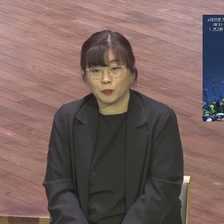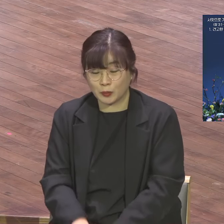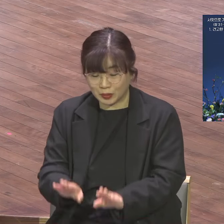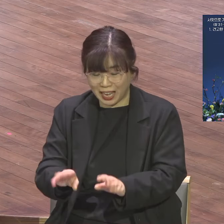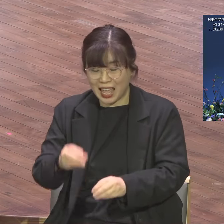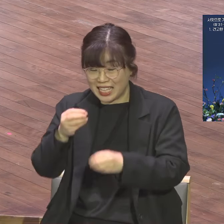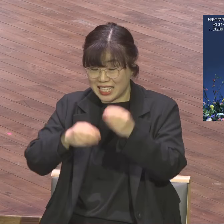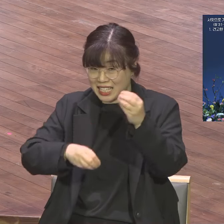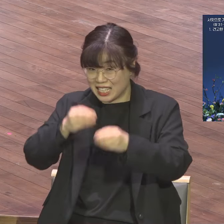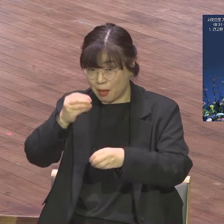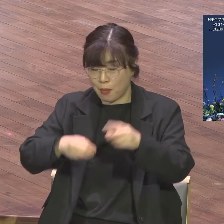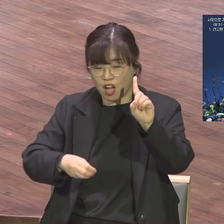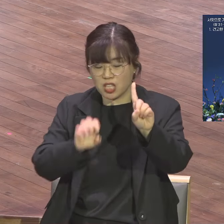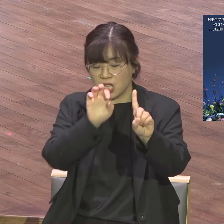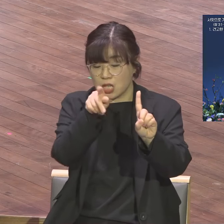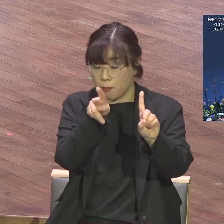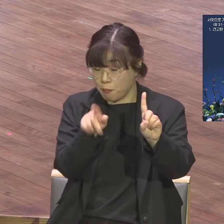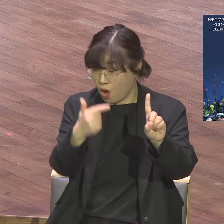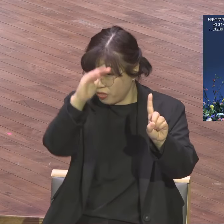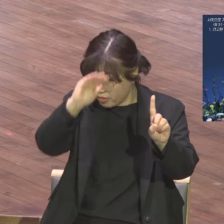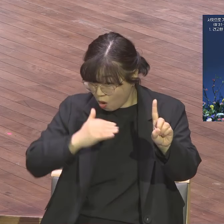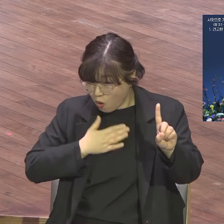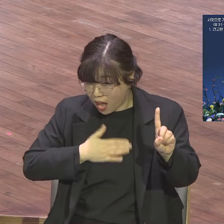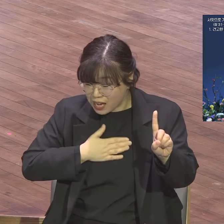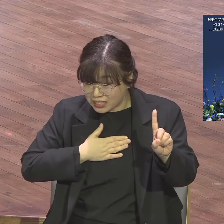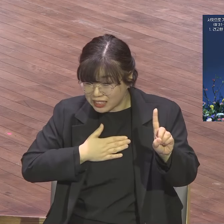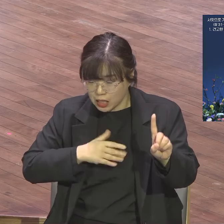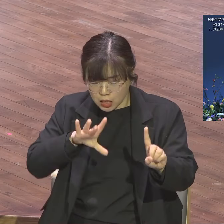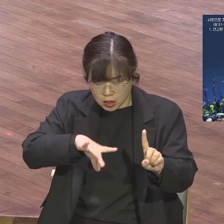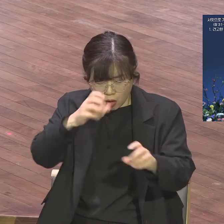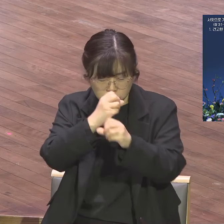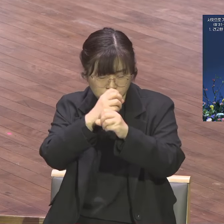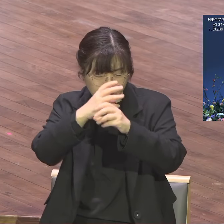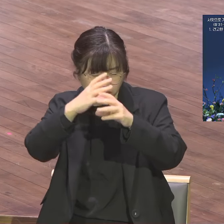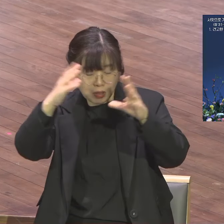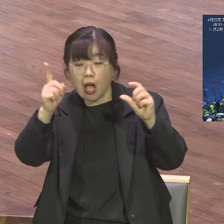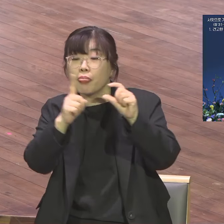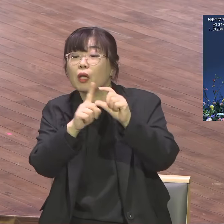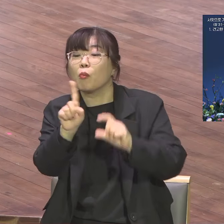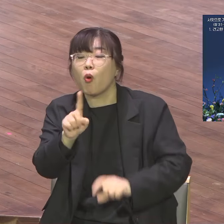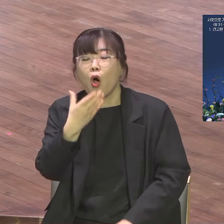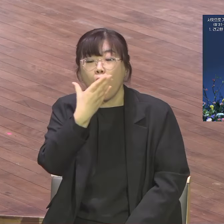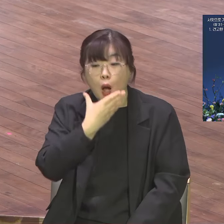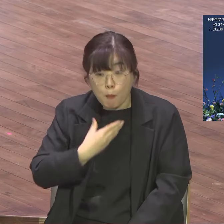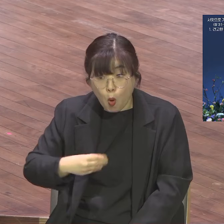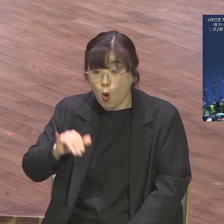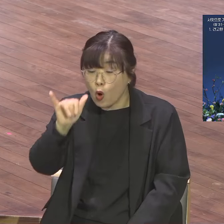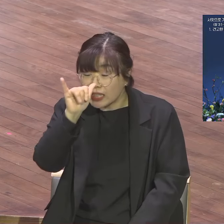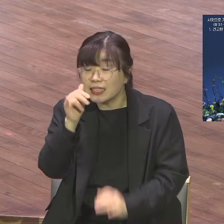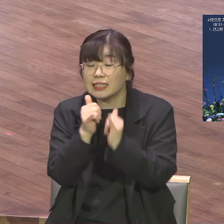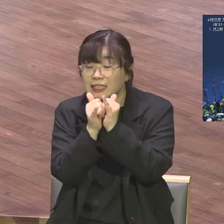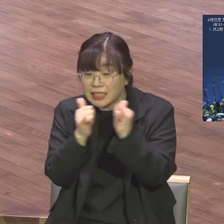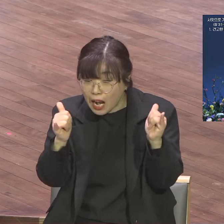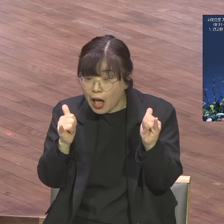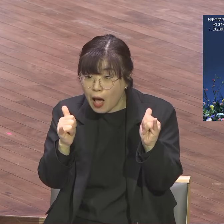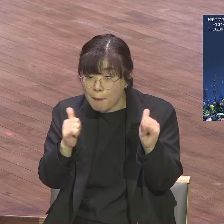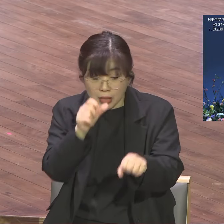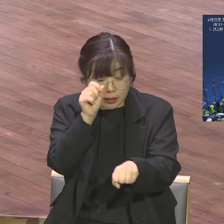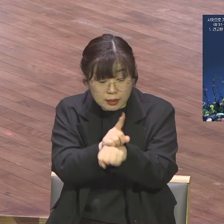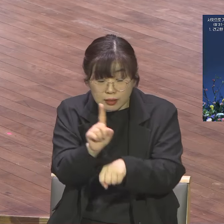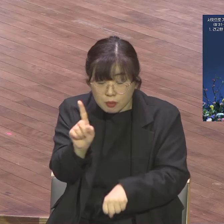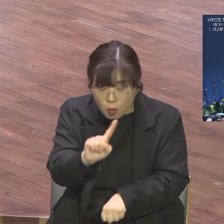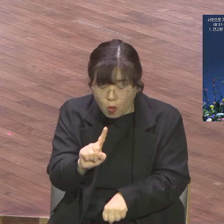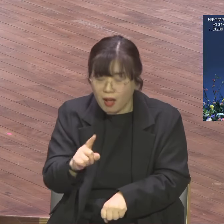시편 1편에 보면 복 있는 사람은 이렇게 나오죠. 복 있는 사람은 여호와의 율법을 그랬어요. 복